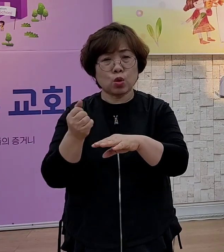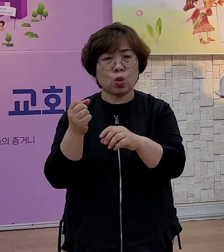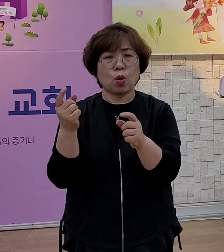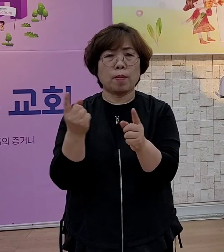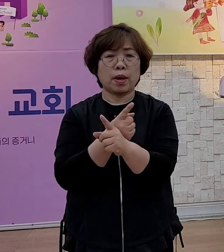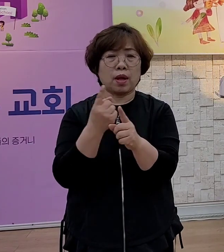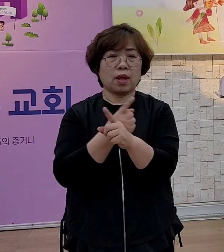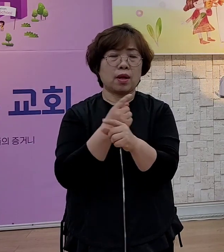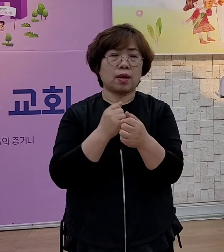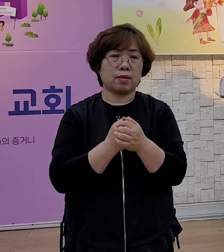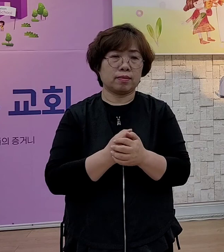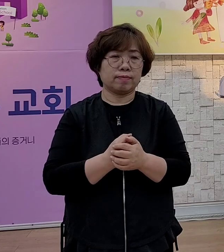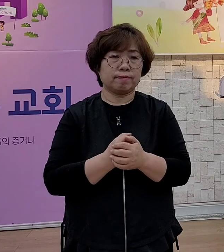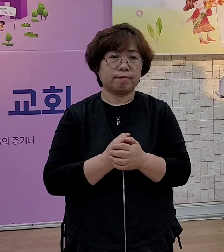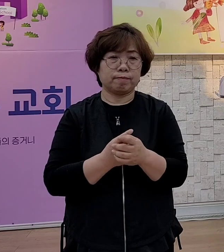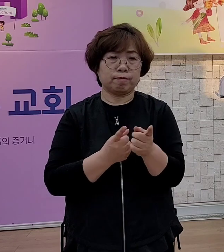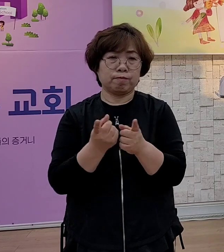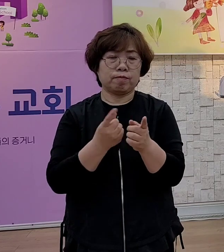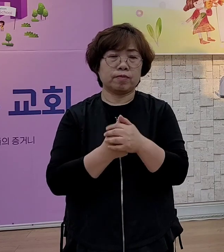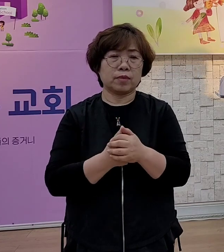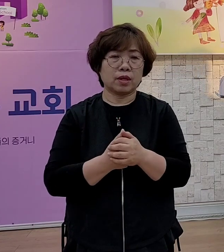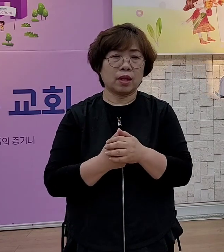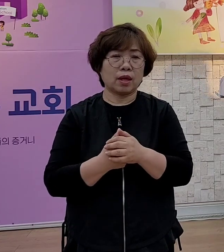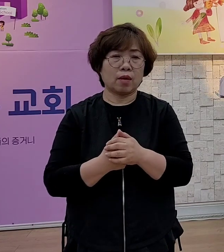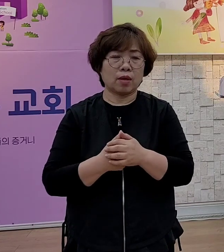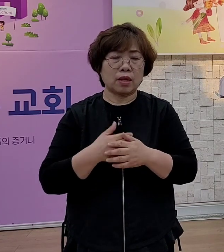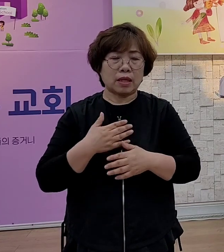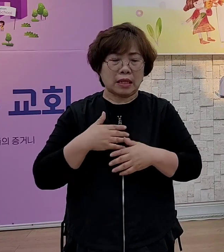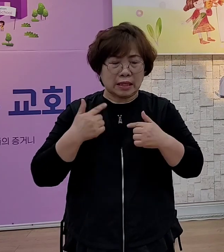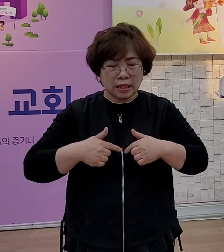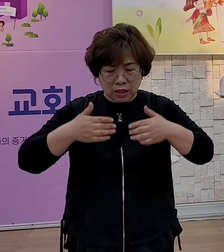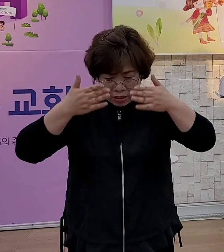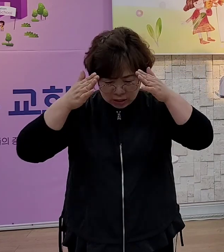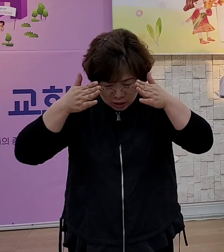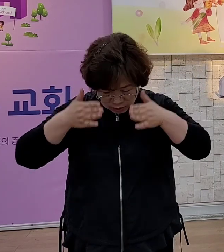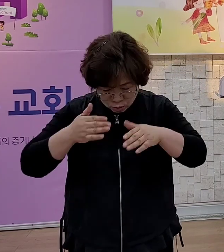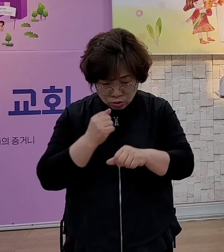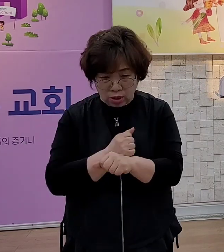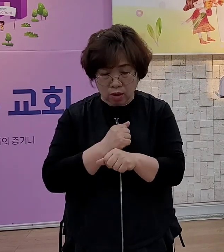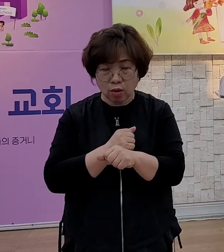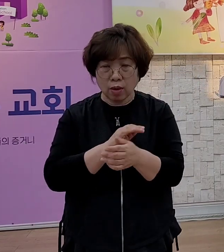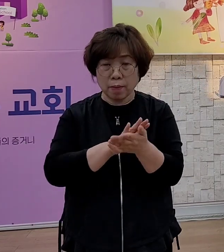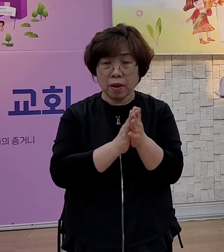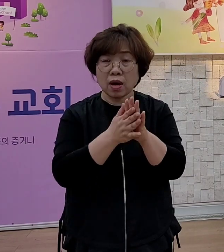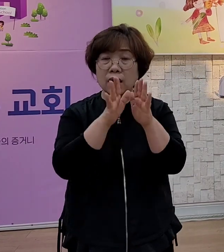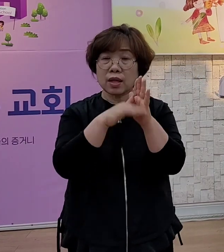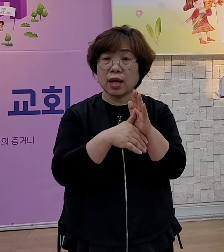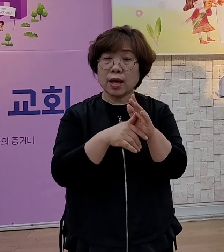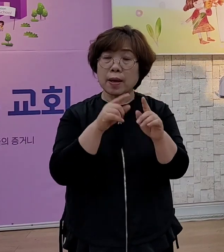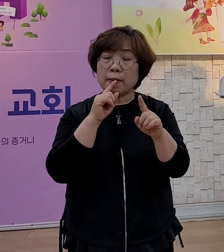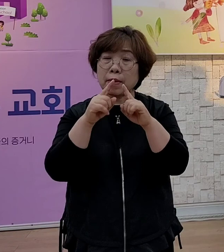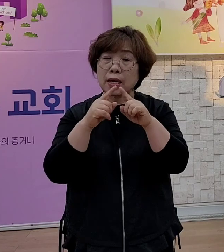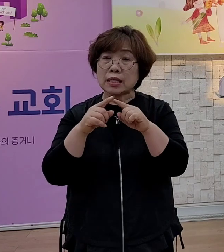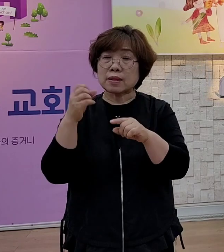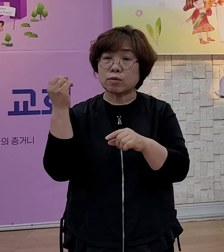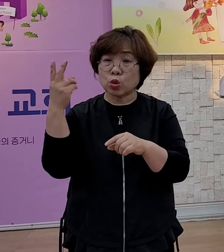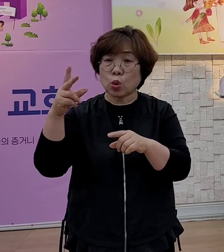있도록 늘 신경 쓰고 이렇게 우리가 변화되어 갈 때에 말씀과